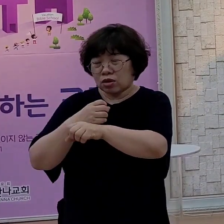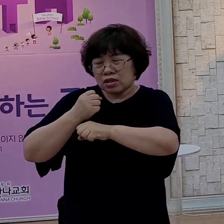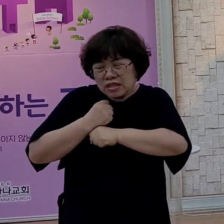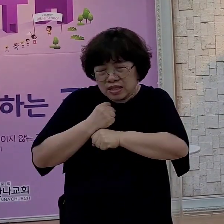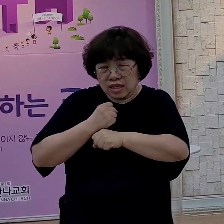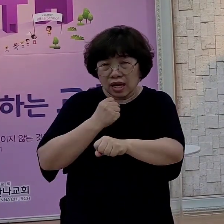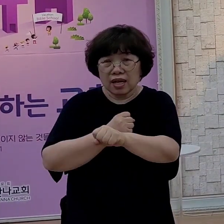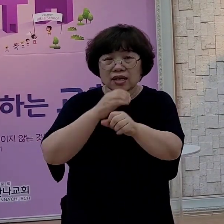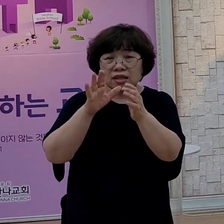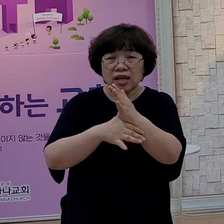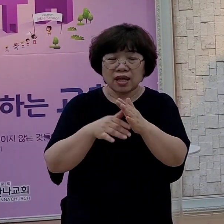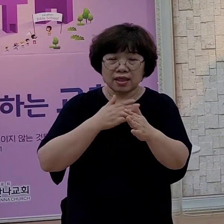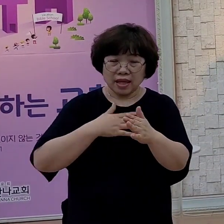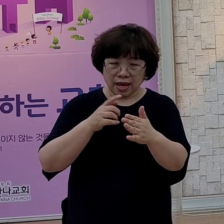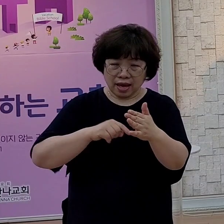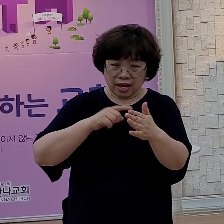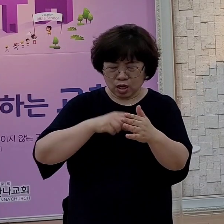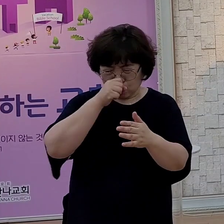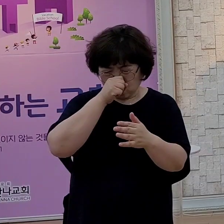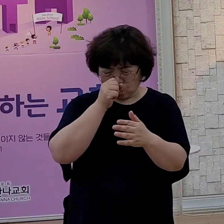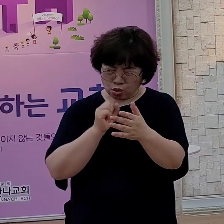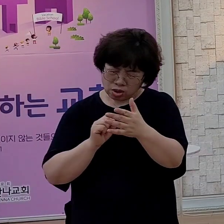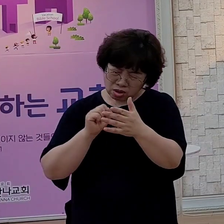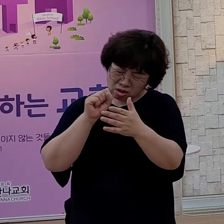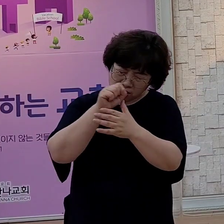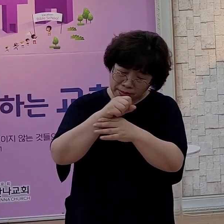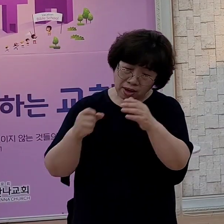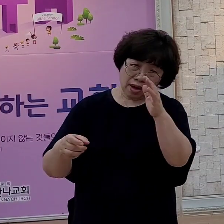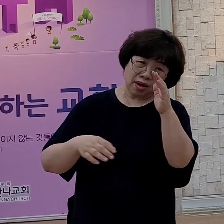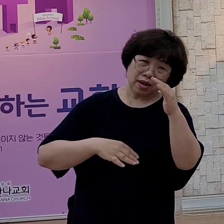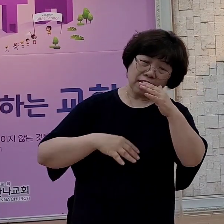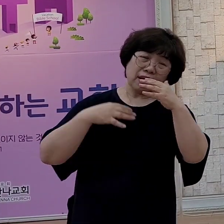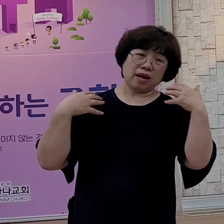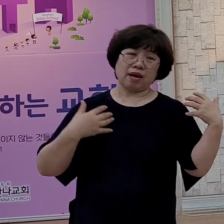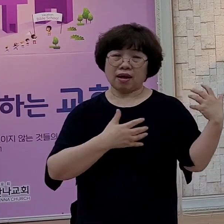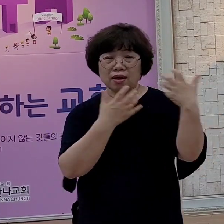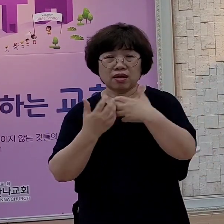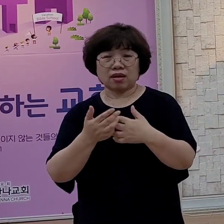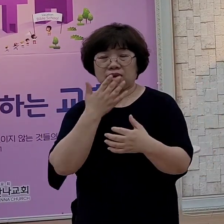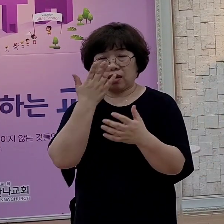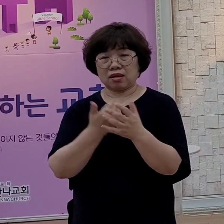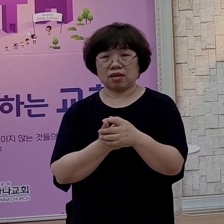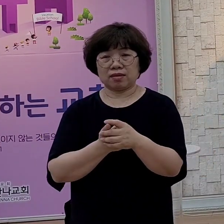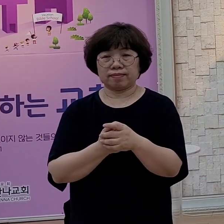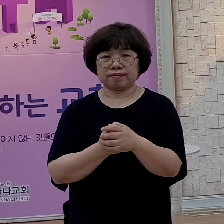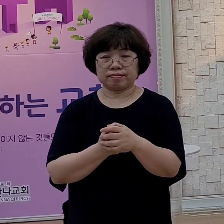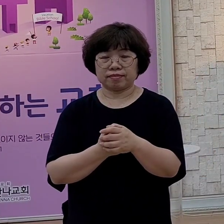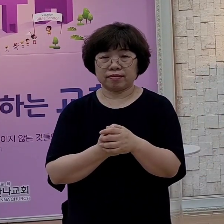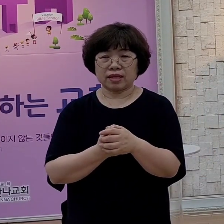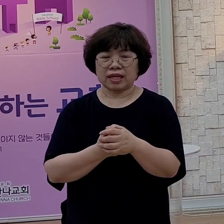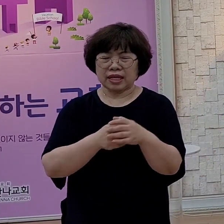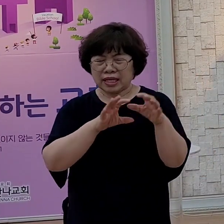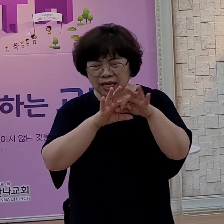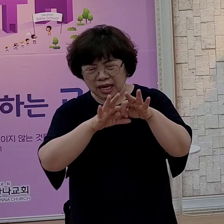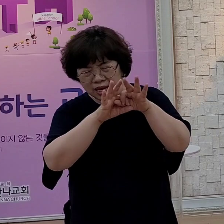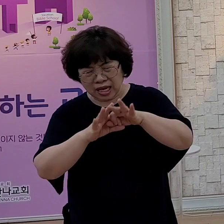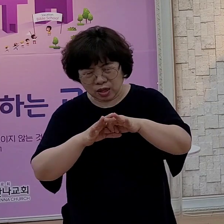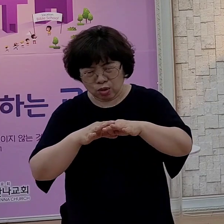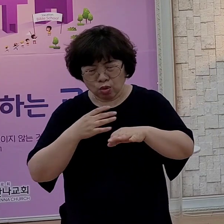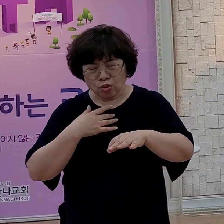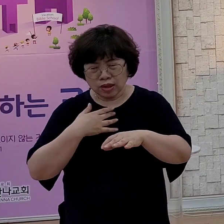안에서 이런 선한 열매가 가득하기를 사모하고 정말 갈급한 그 신명한 여러분 계속